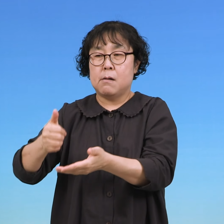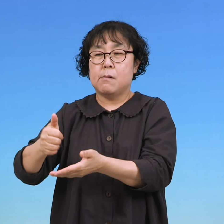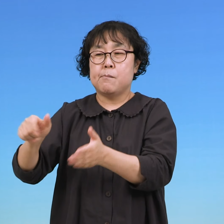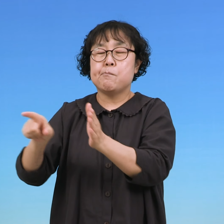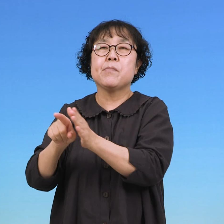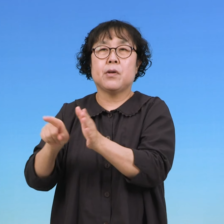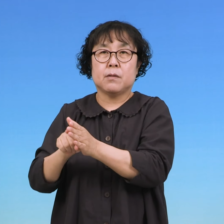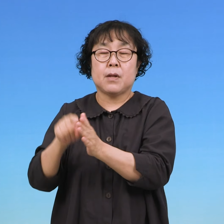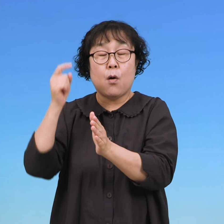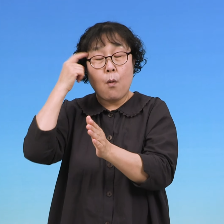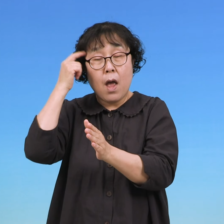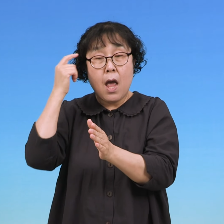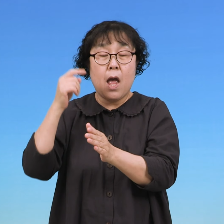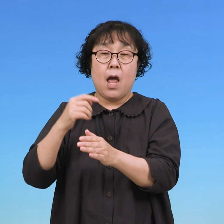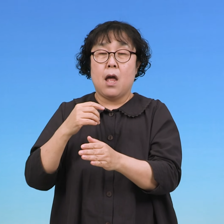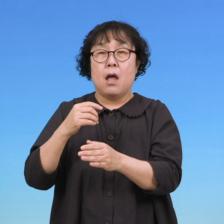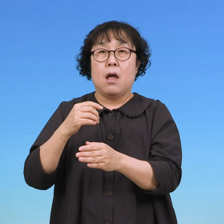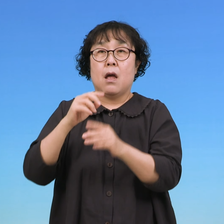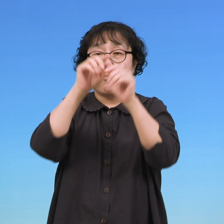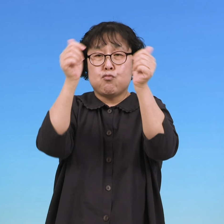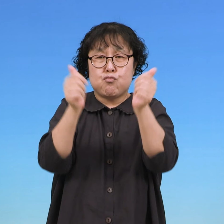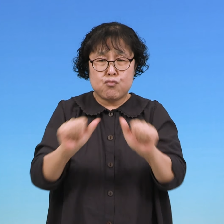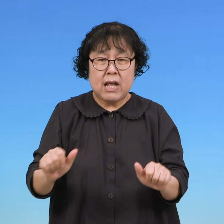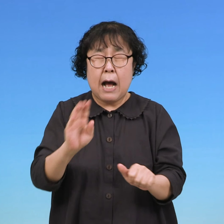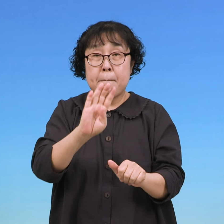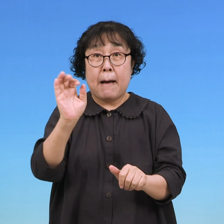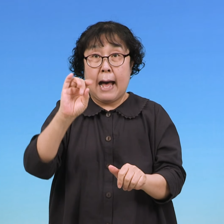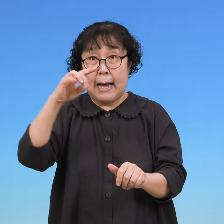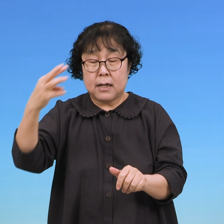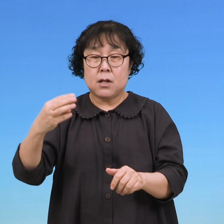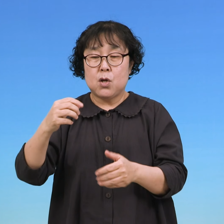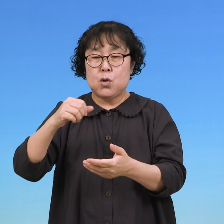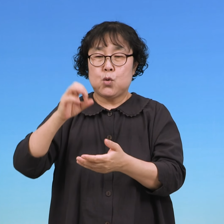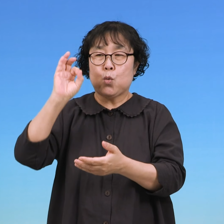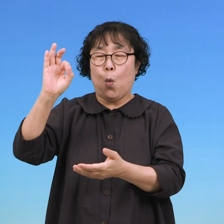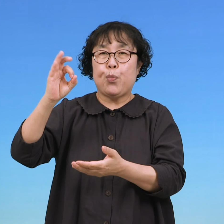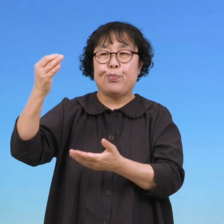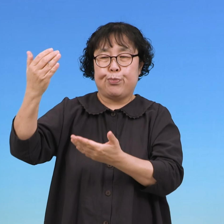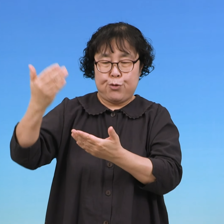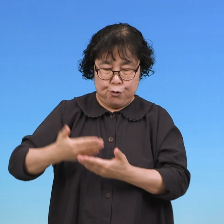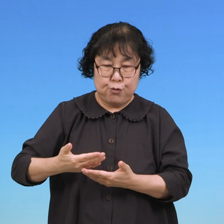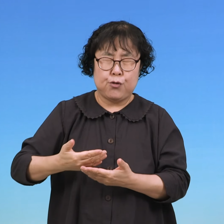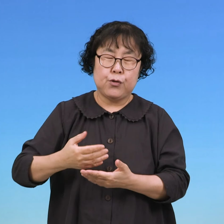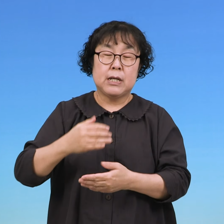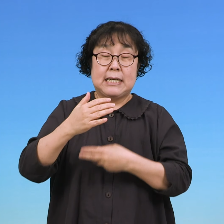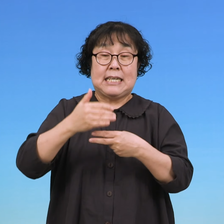신이라고, 우리를 풍요롭게 하는 신이라고 그렇게 믿는 사람들이 많았으니까요.